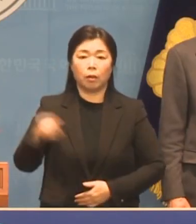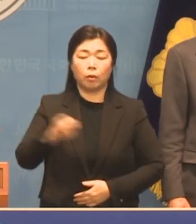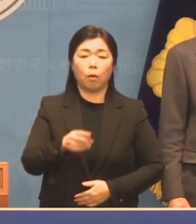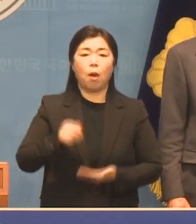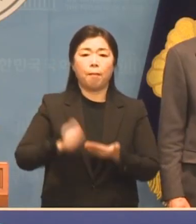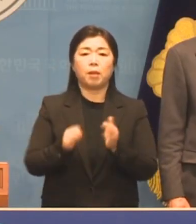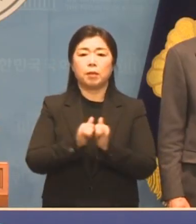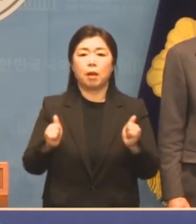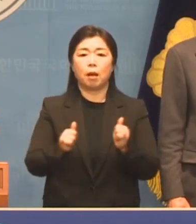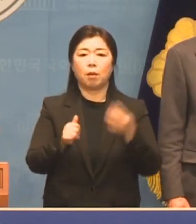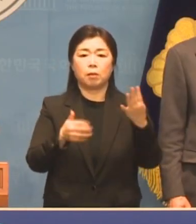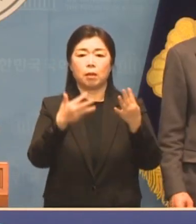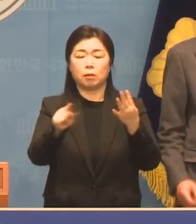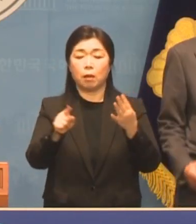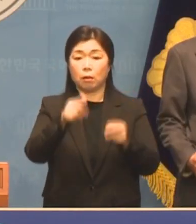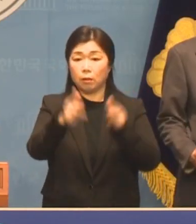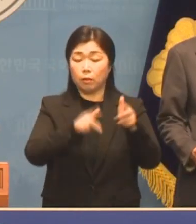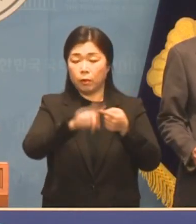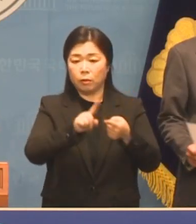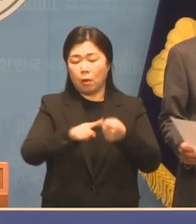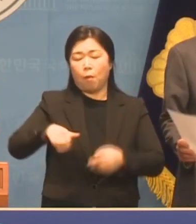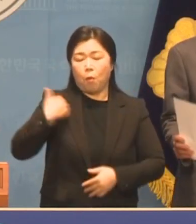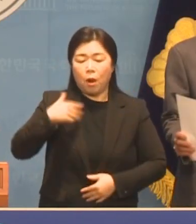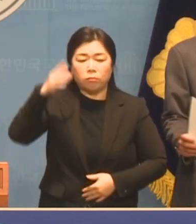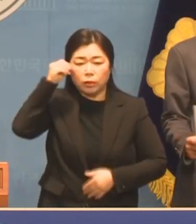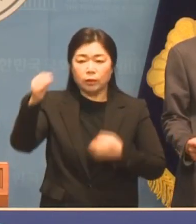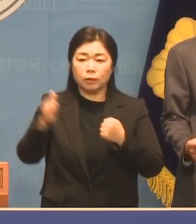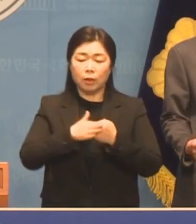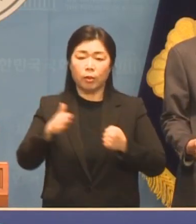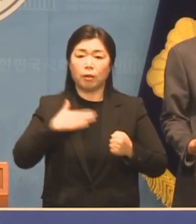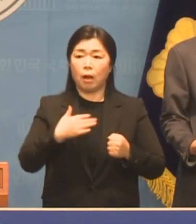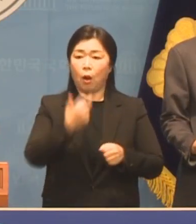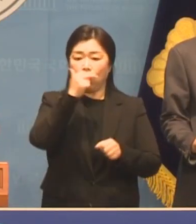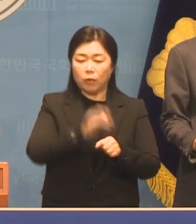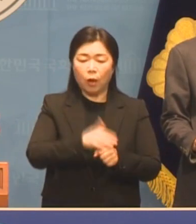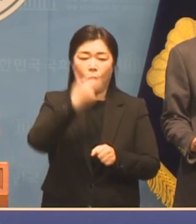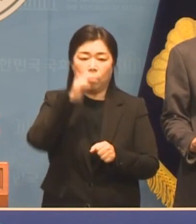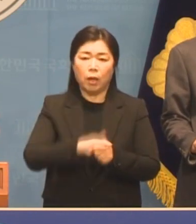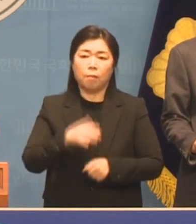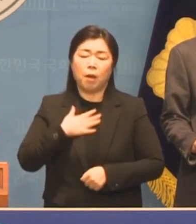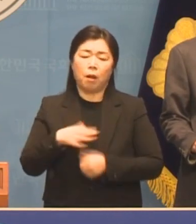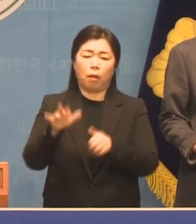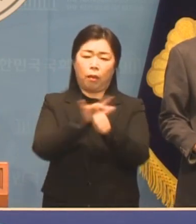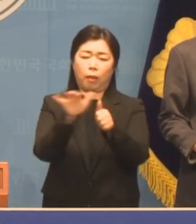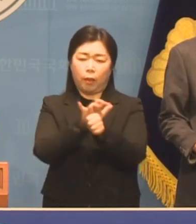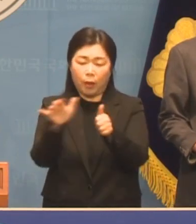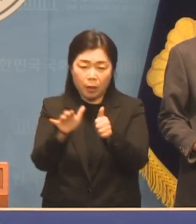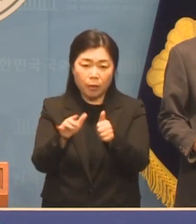대해서 모른다. 자신은 무죄다. 라고 주장하는 듯 그럴듯한 말로